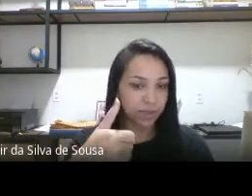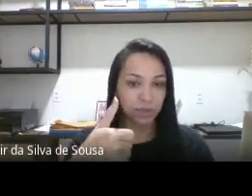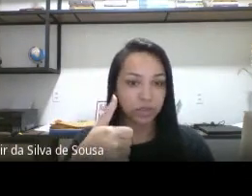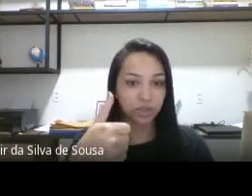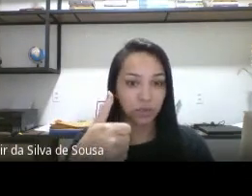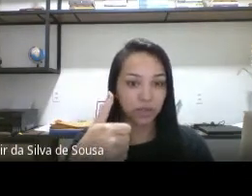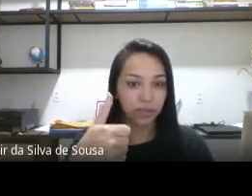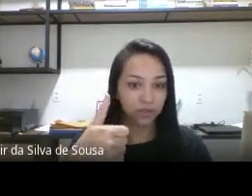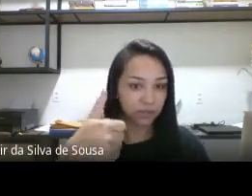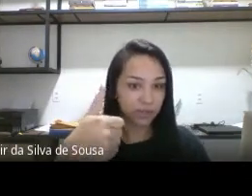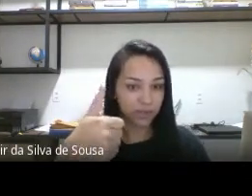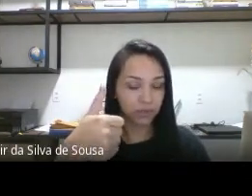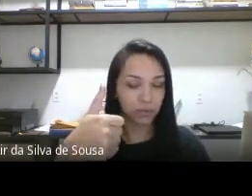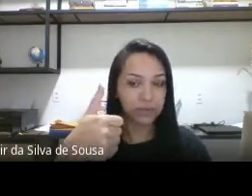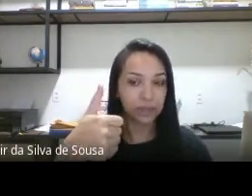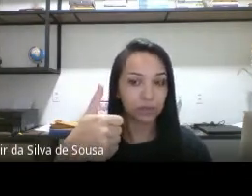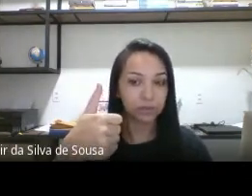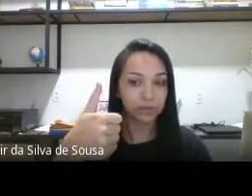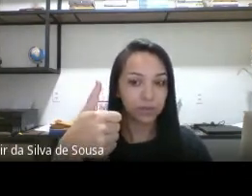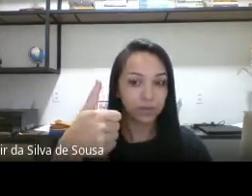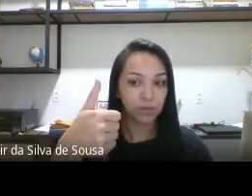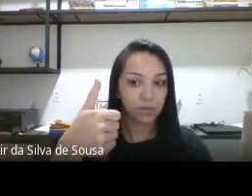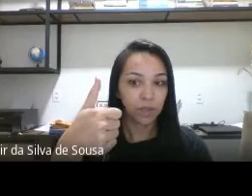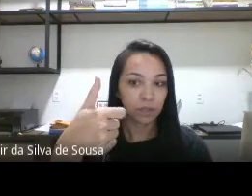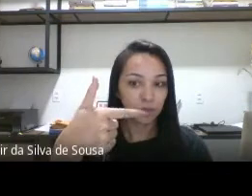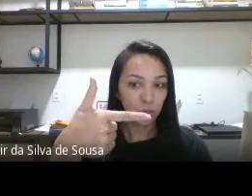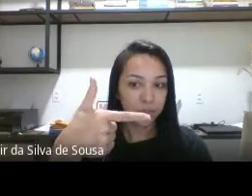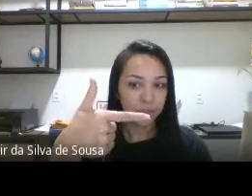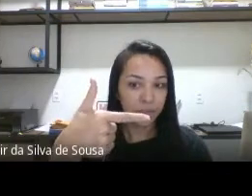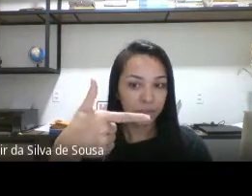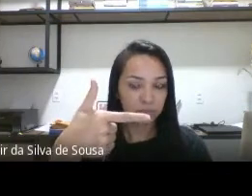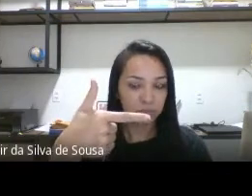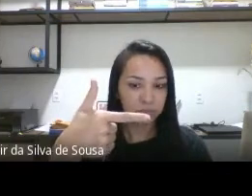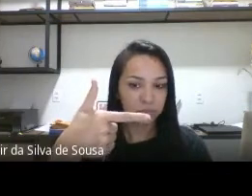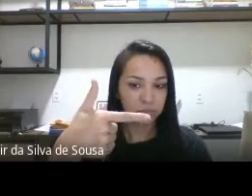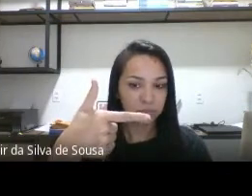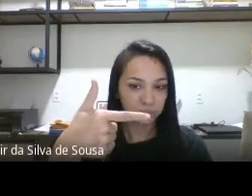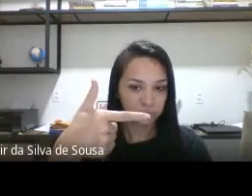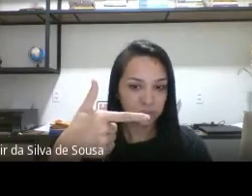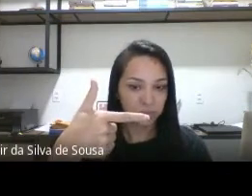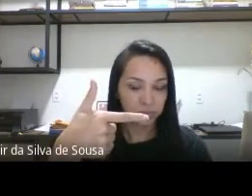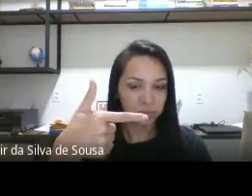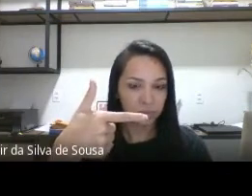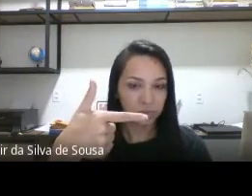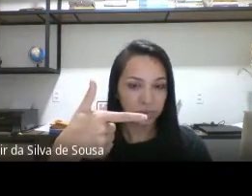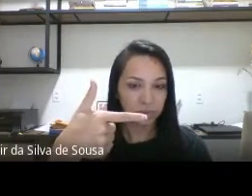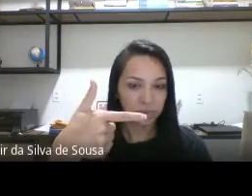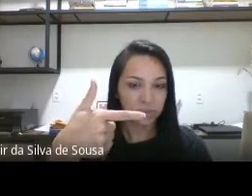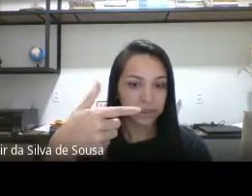esse que não indica quantidade eu faço assim, com o dedão. 2,